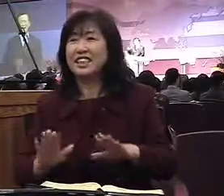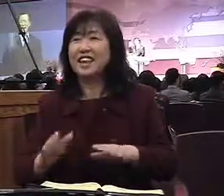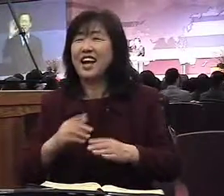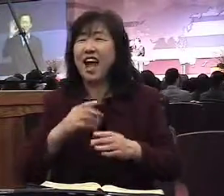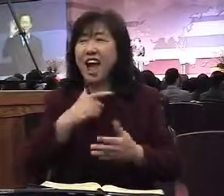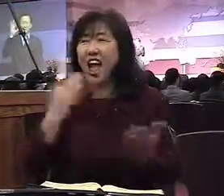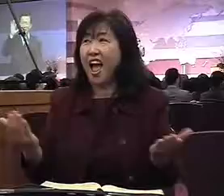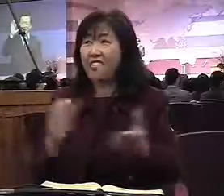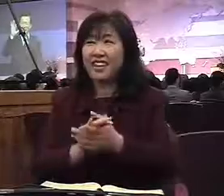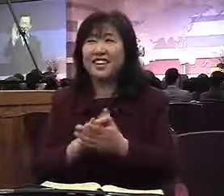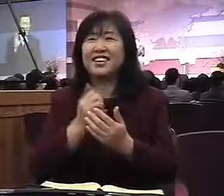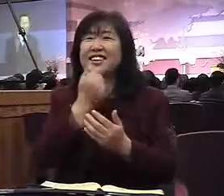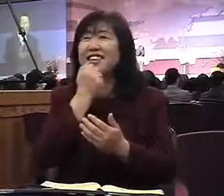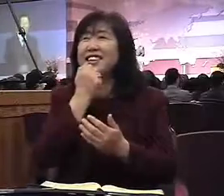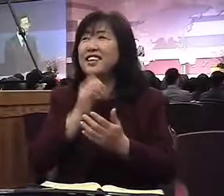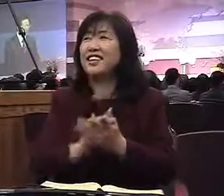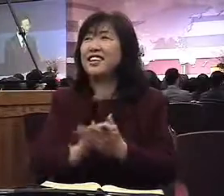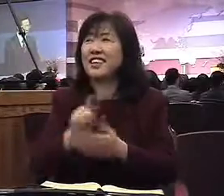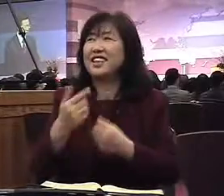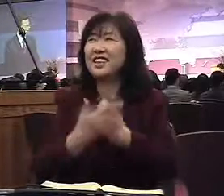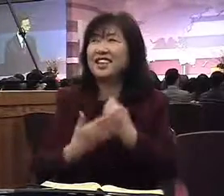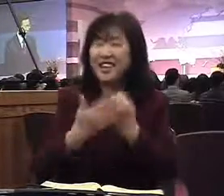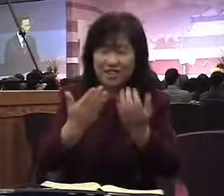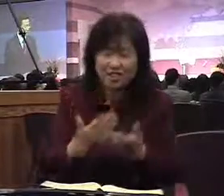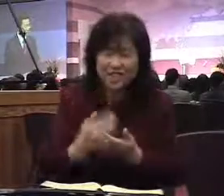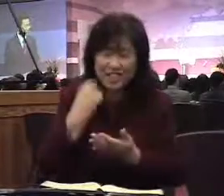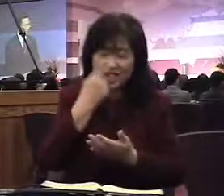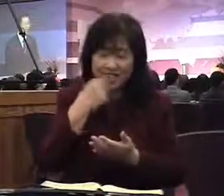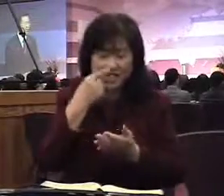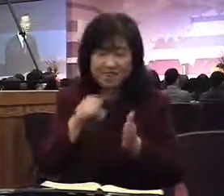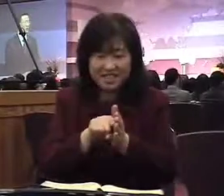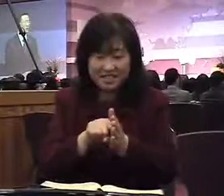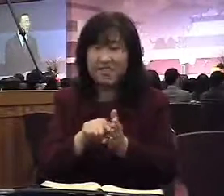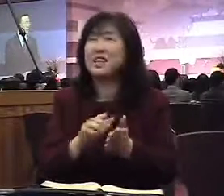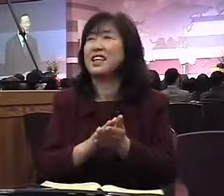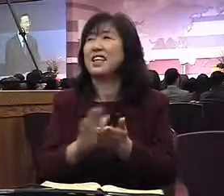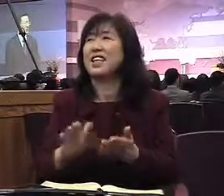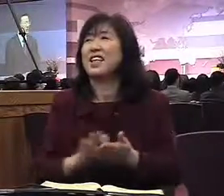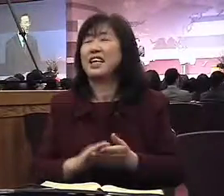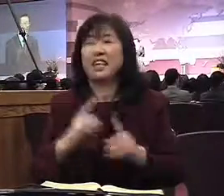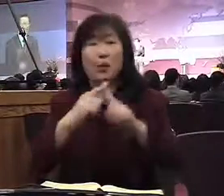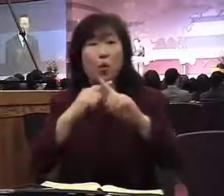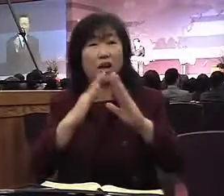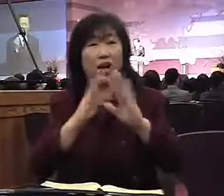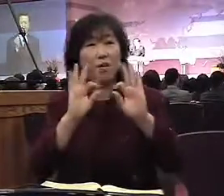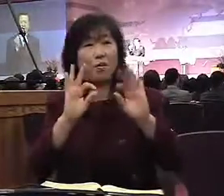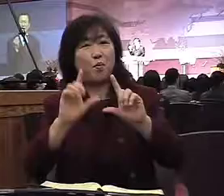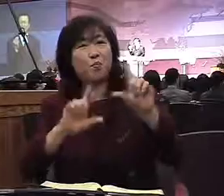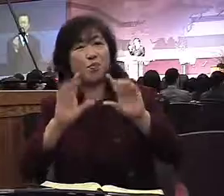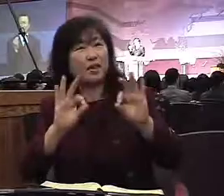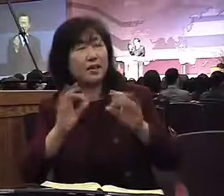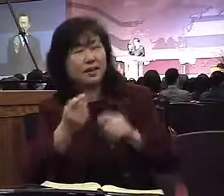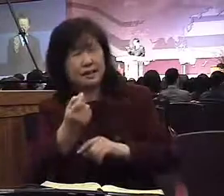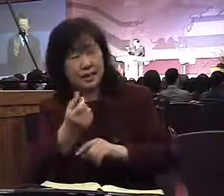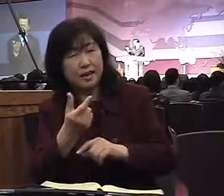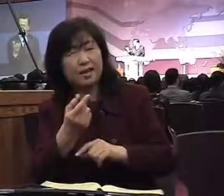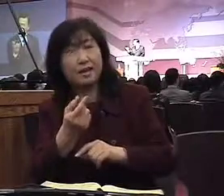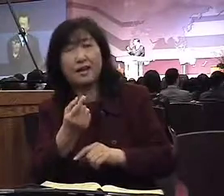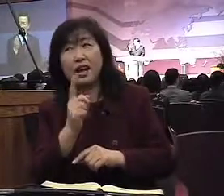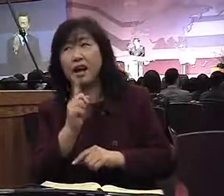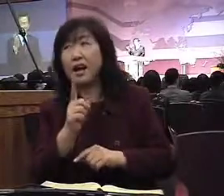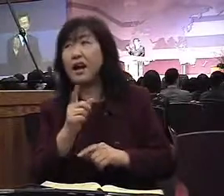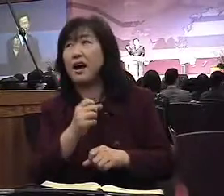교회. 그래서 하나님께서 오늘날 이런 은혜를 주신 줄로 믿습니다. 아멘. 교회가 보면 참 이 작은 거 하나에까지